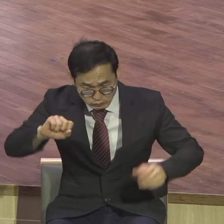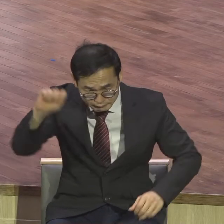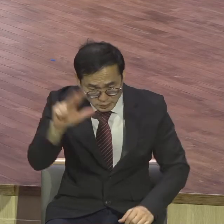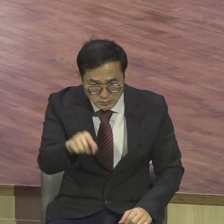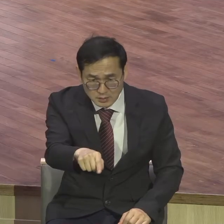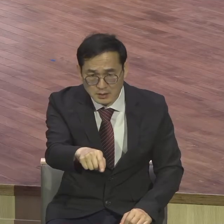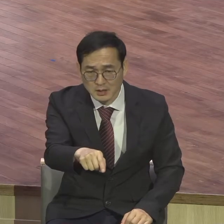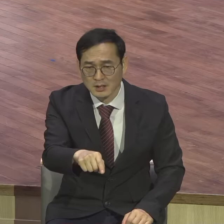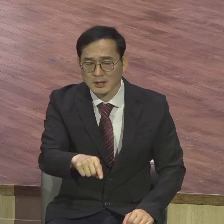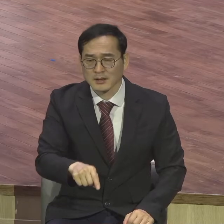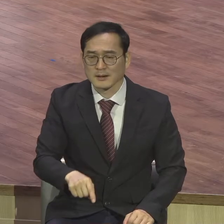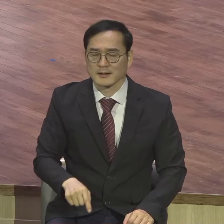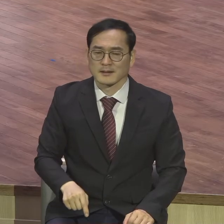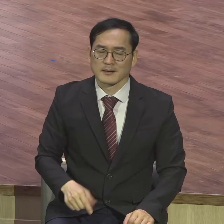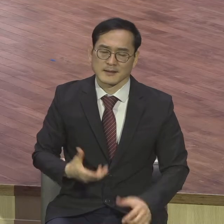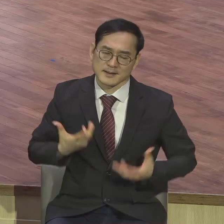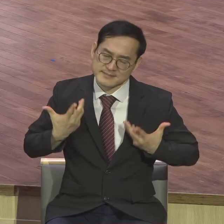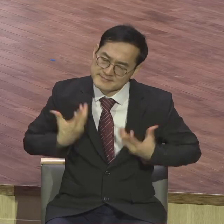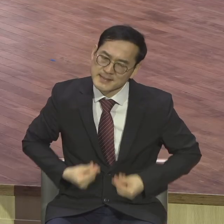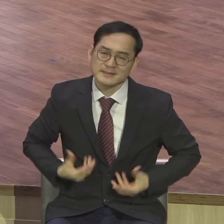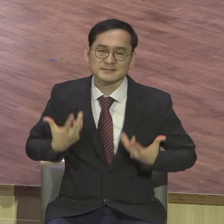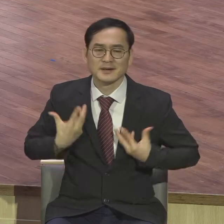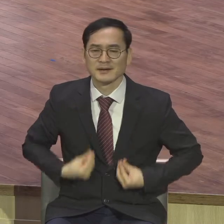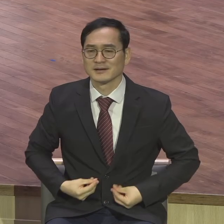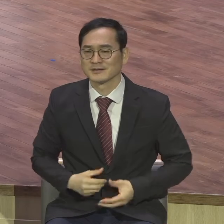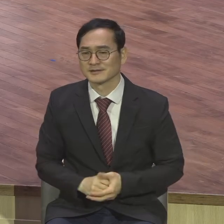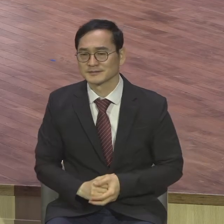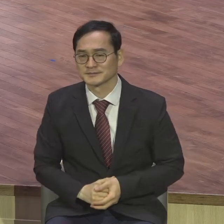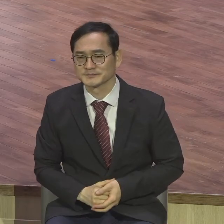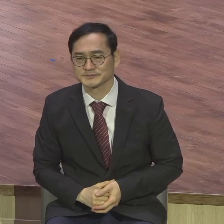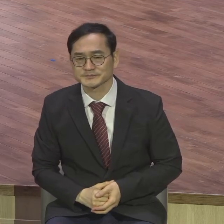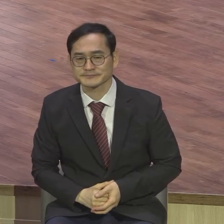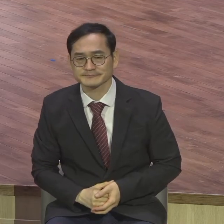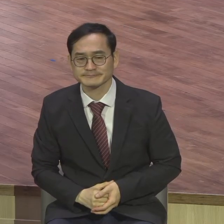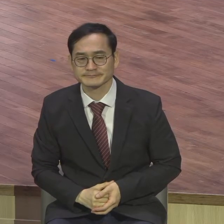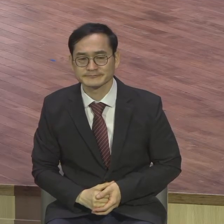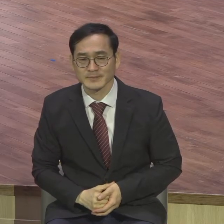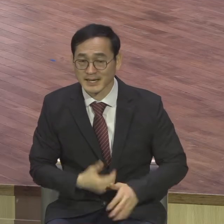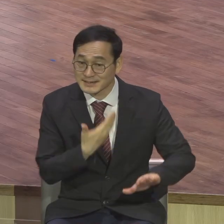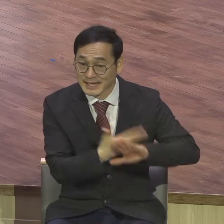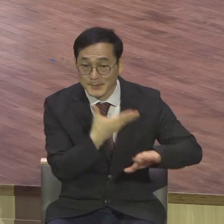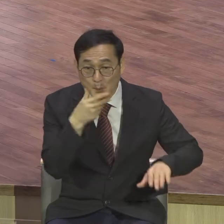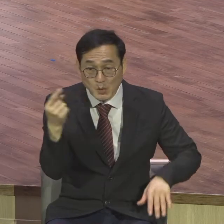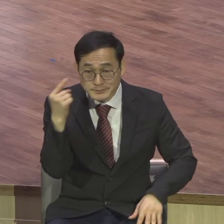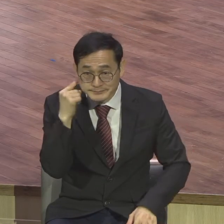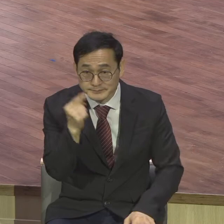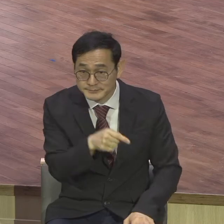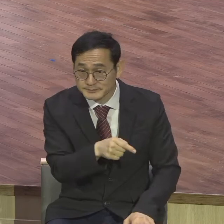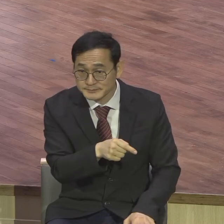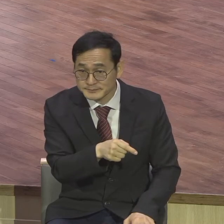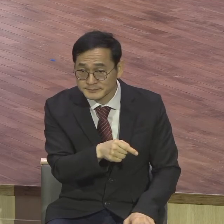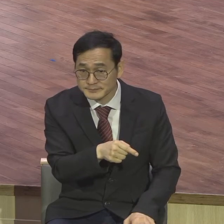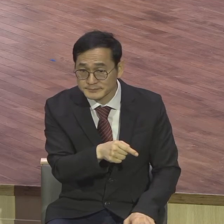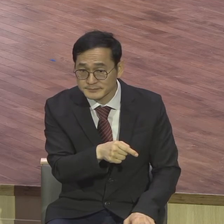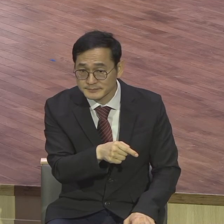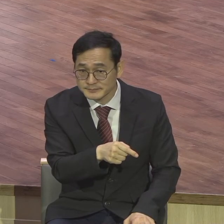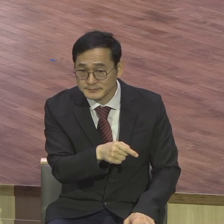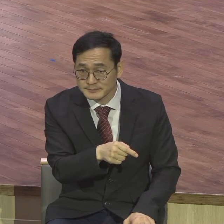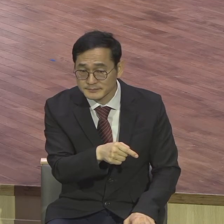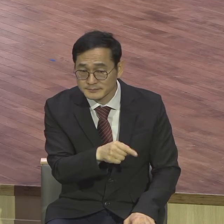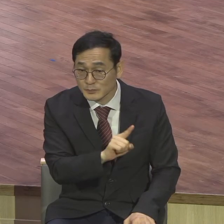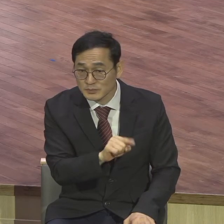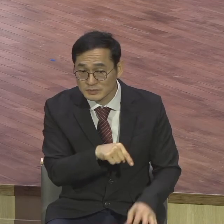이 사실 본문에 나오는 다른 복음은 없는 거잖아요. 다른 복음 바울이 말 다른 복음 뭐예요? 그 복음